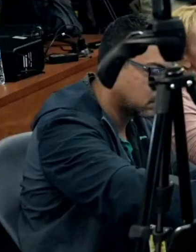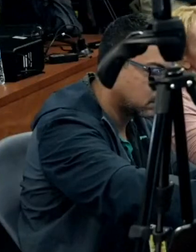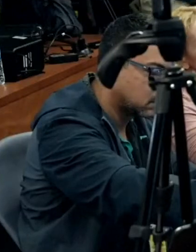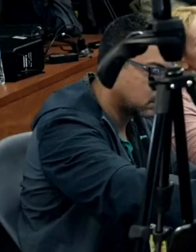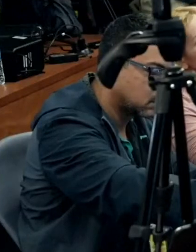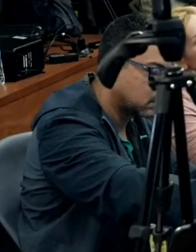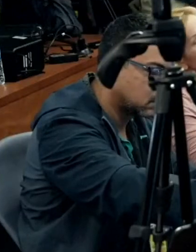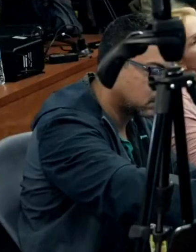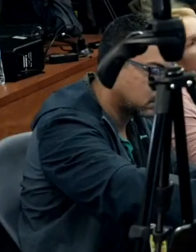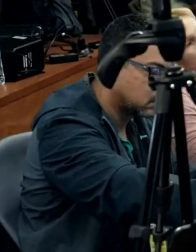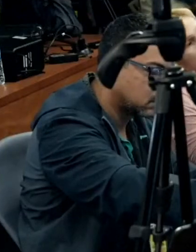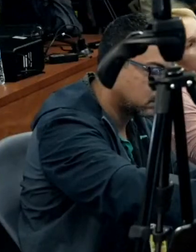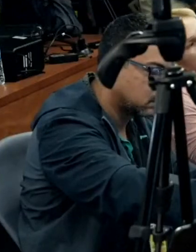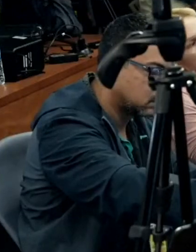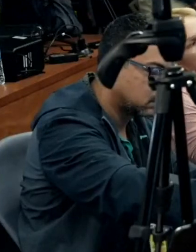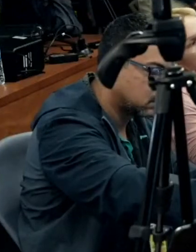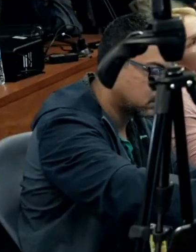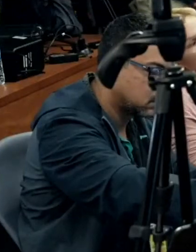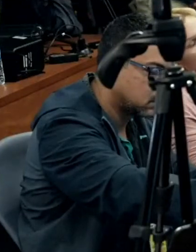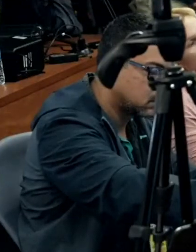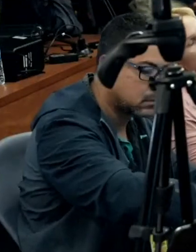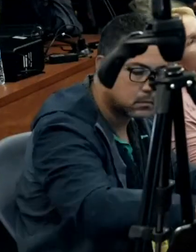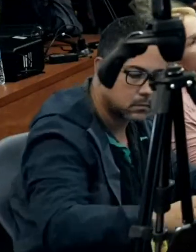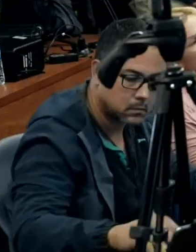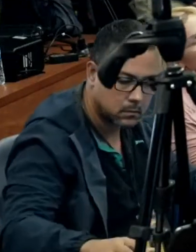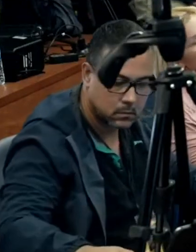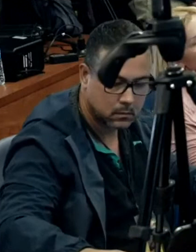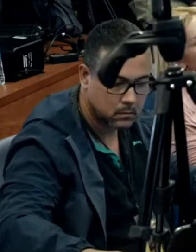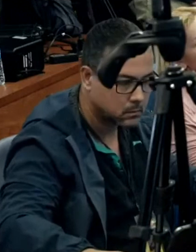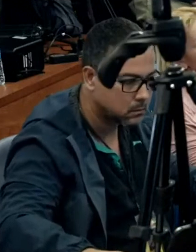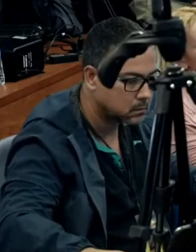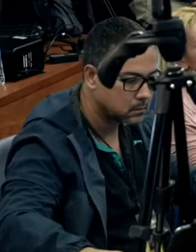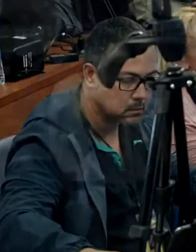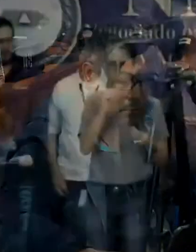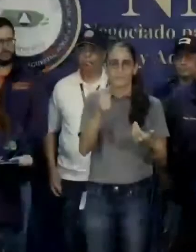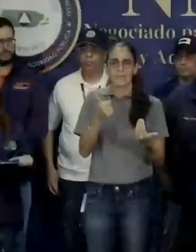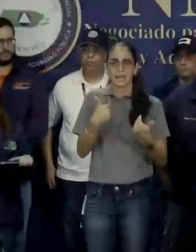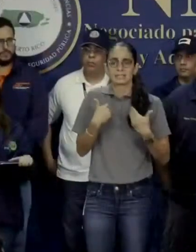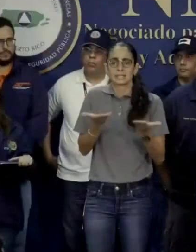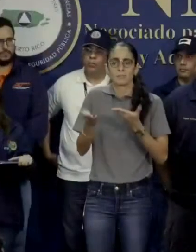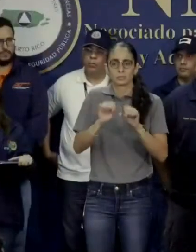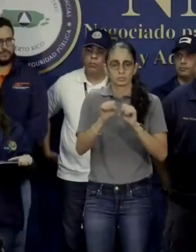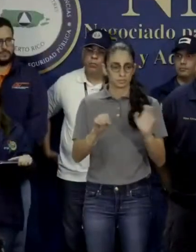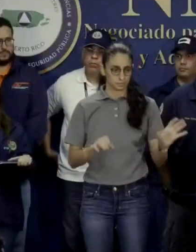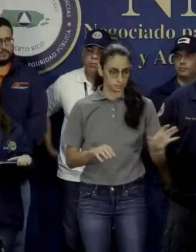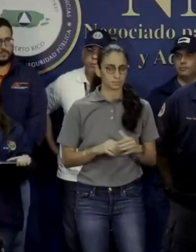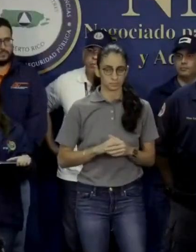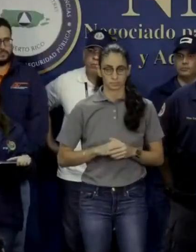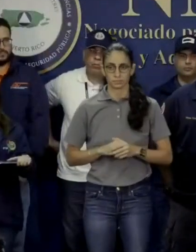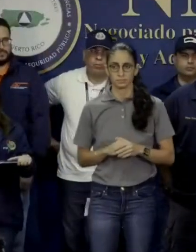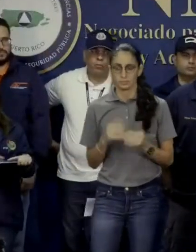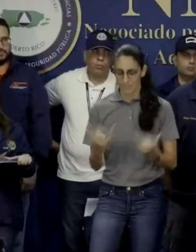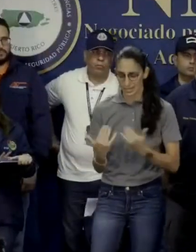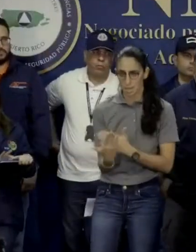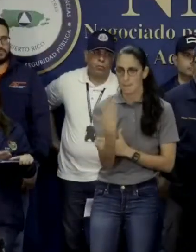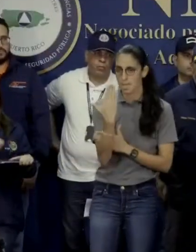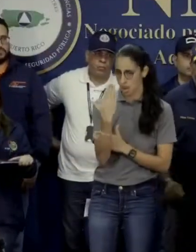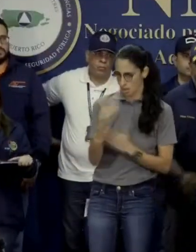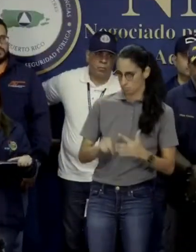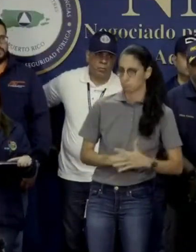actualizado en la página el número de personas que no tienen servicio. Sí, se actualizó esta